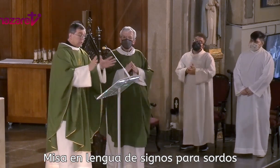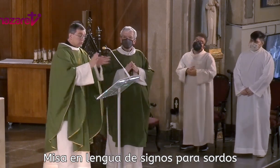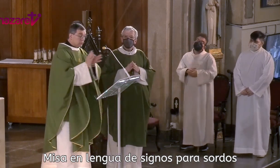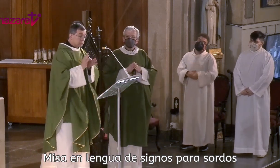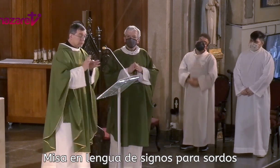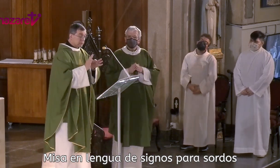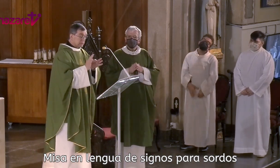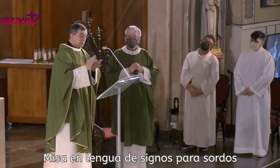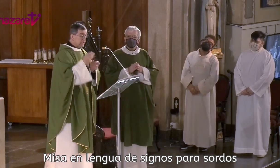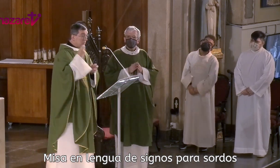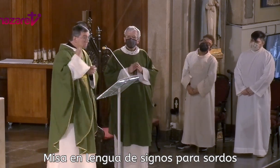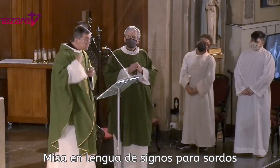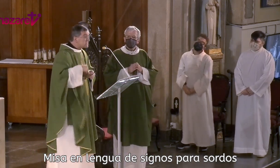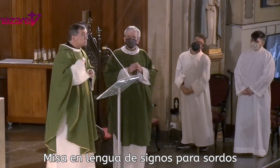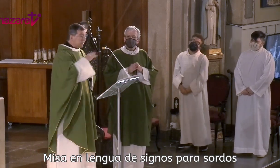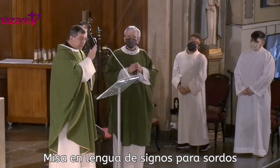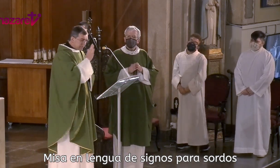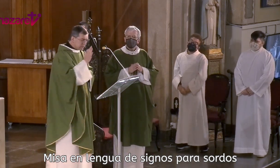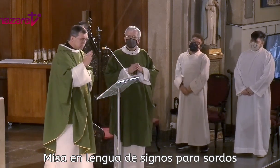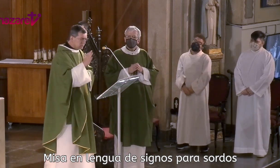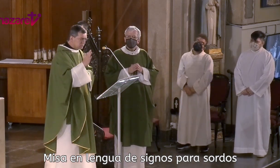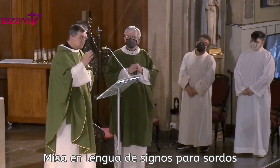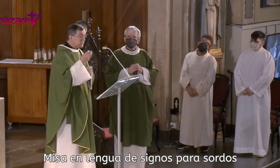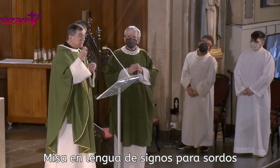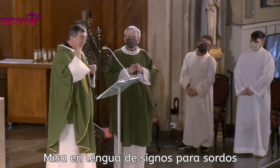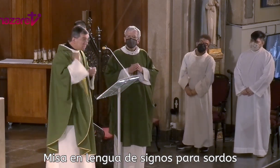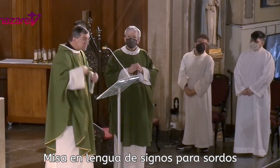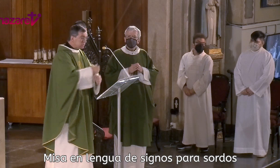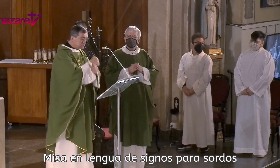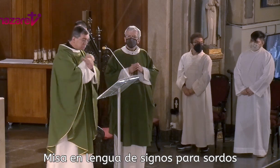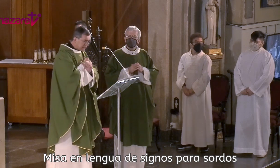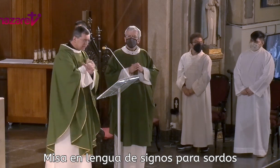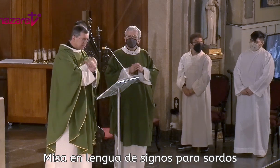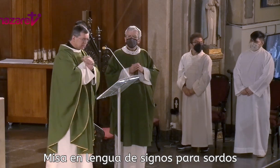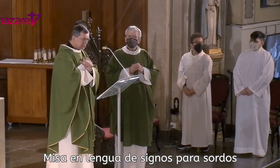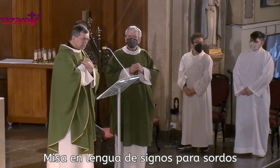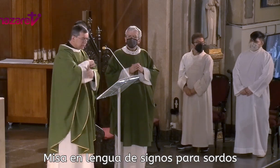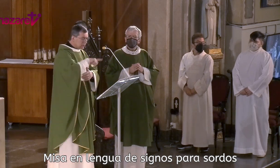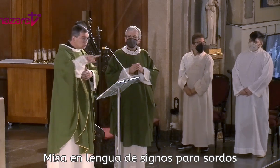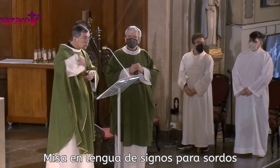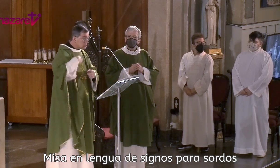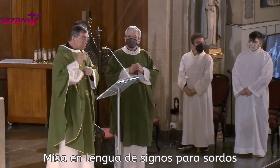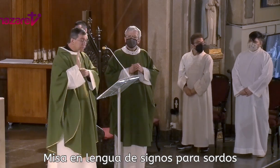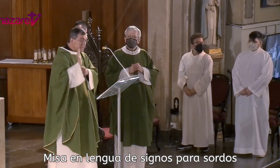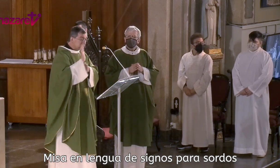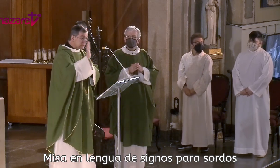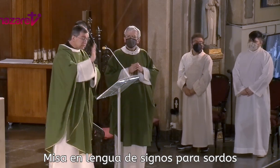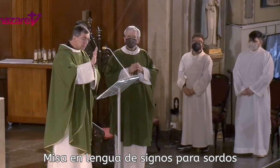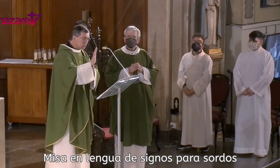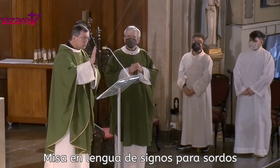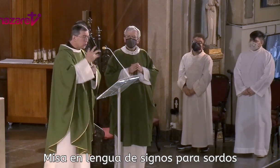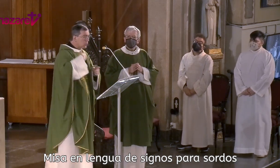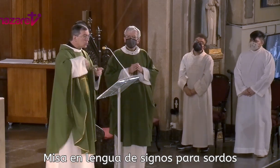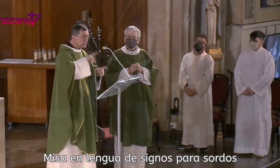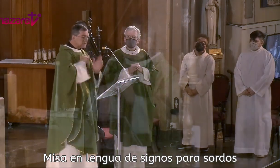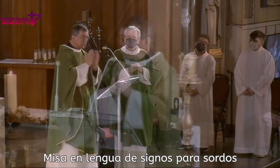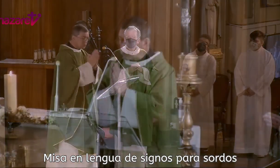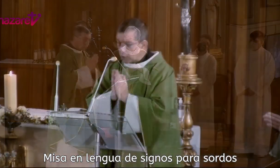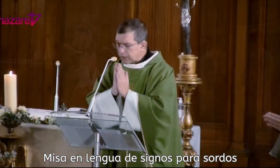Unidos en la misma fe, la misma esperanza, nosotros presentemos nuestras